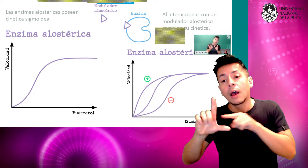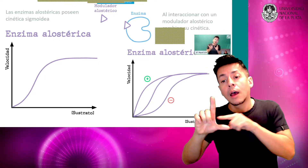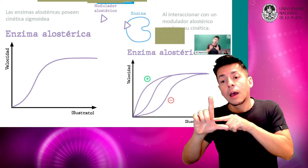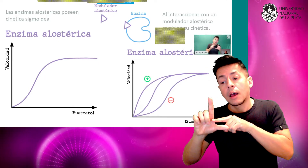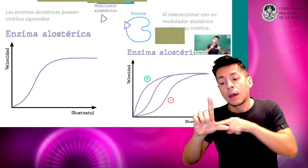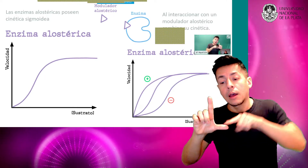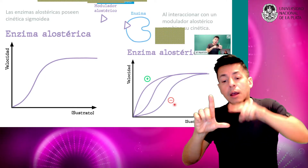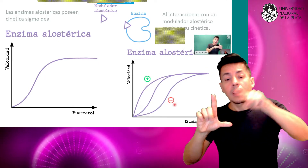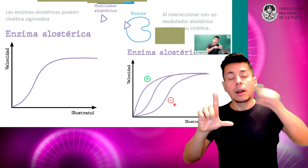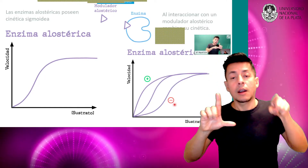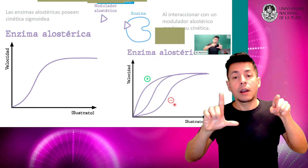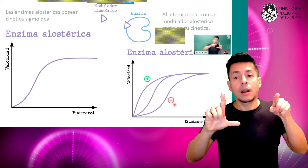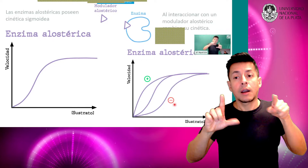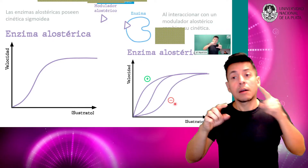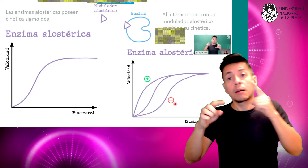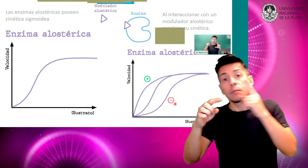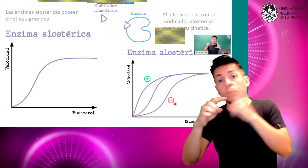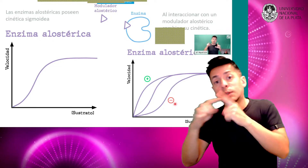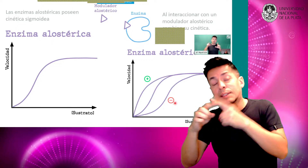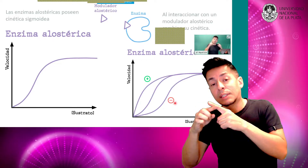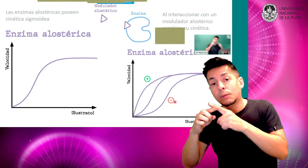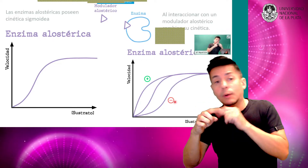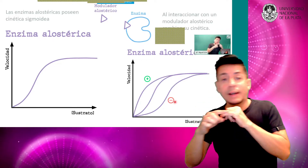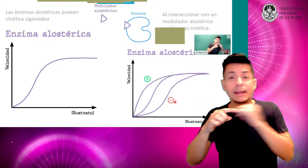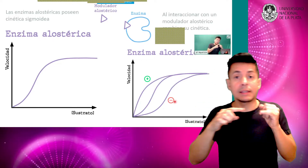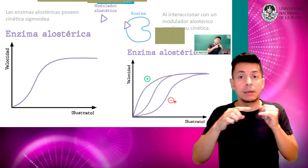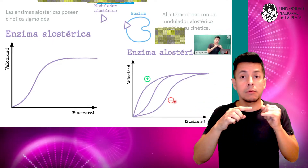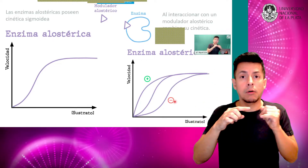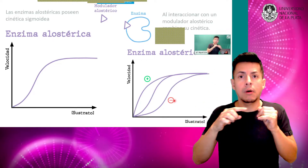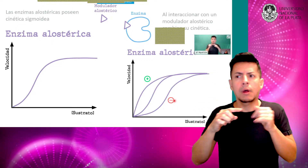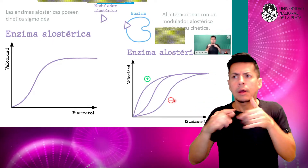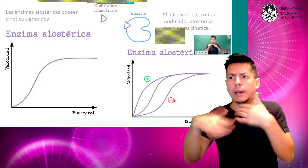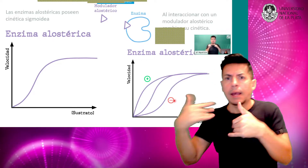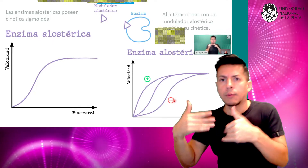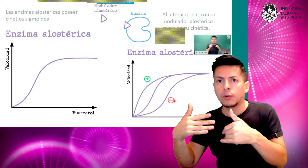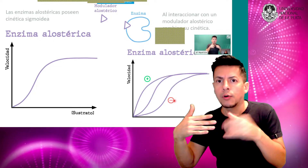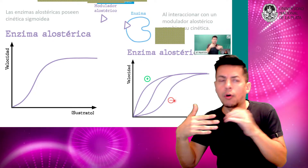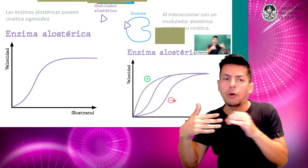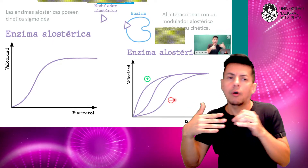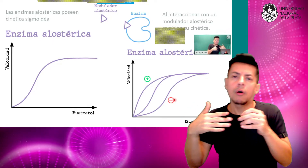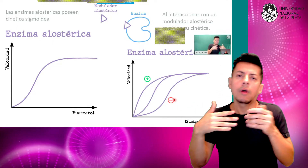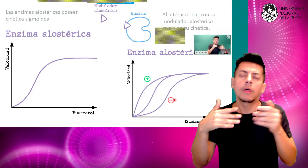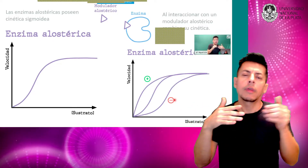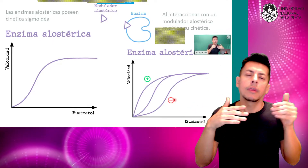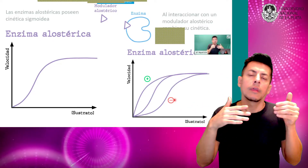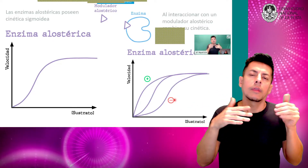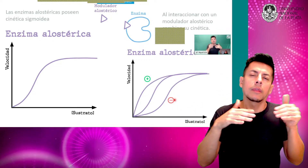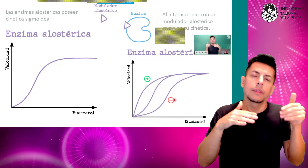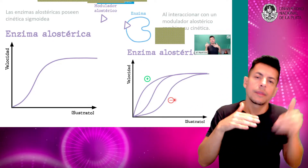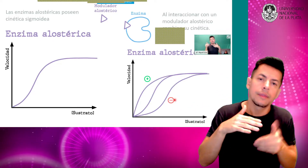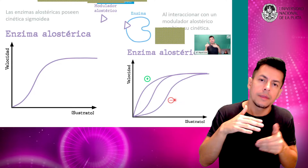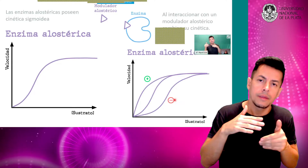positivos y negativos, aumentando o disminuyendo las velocidades de reacción.